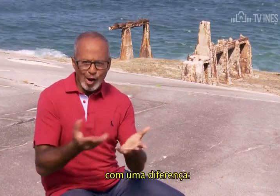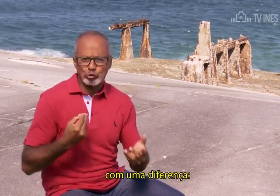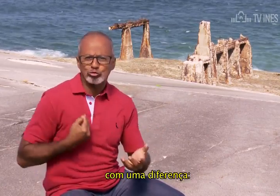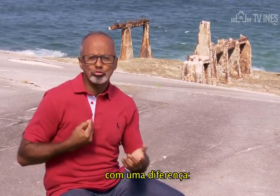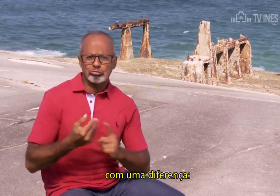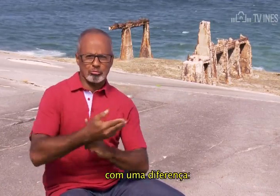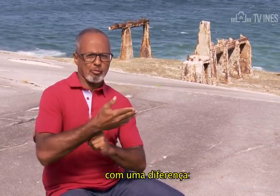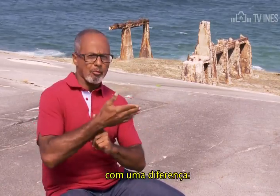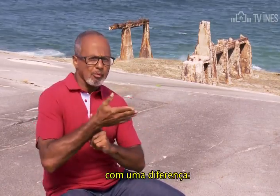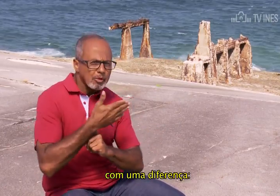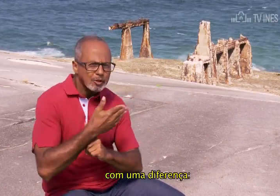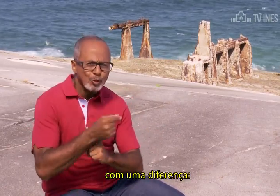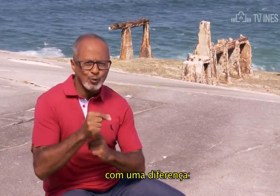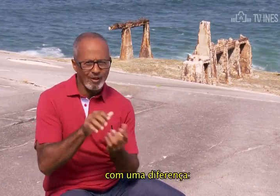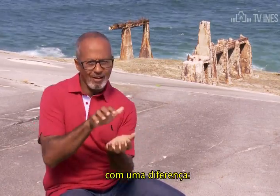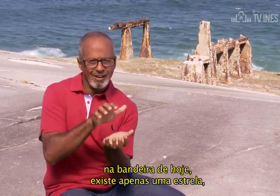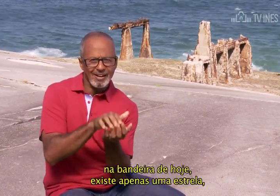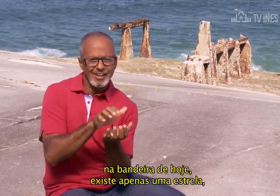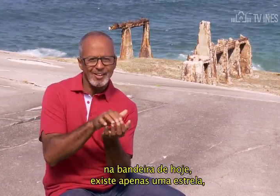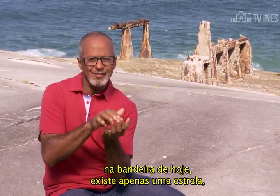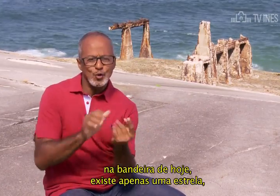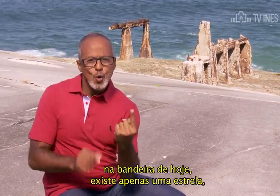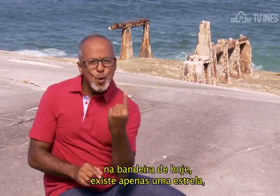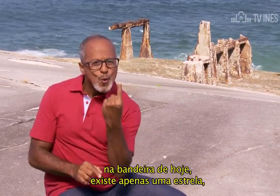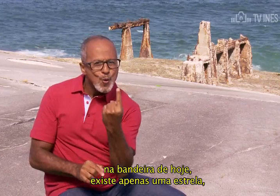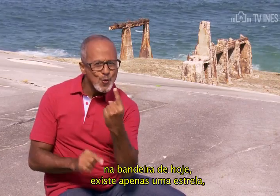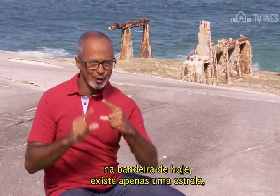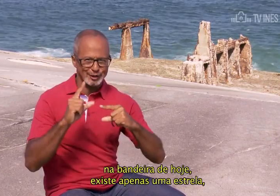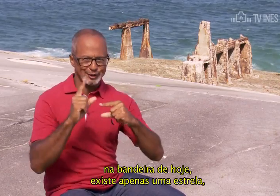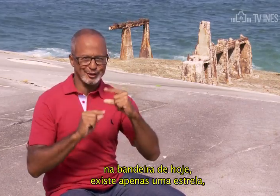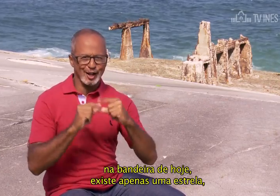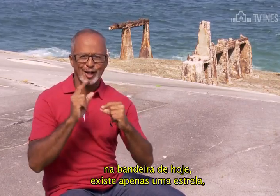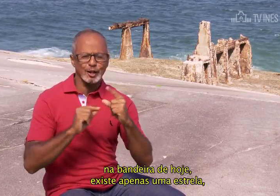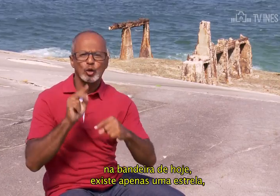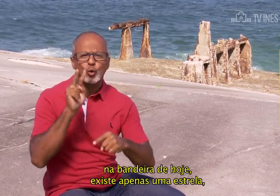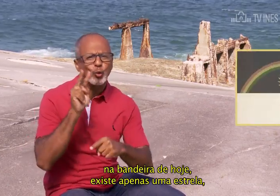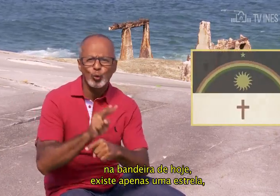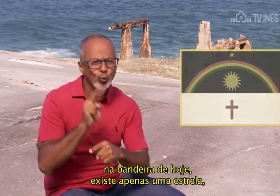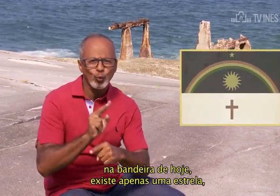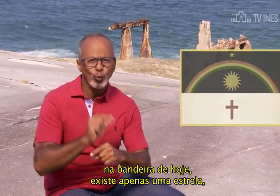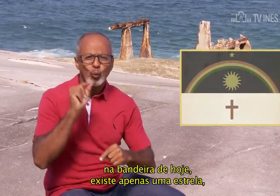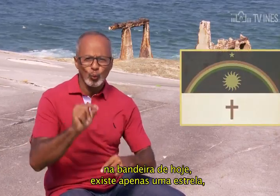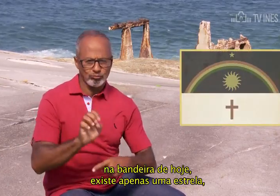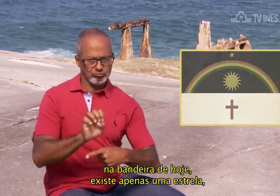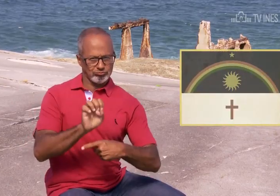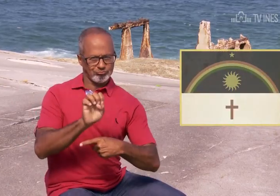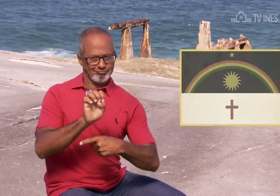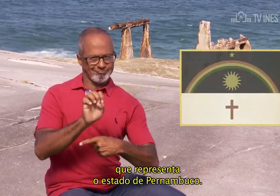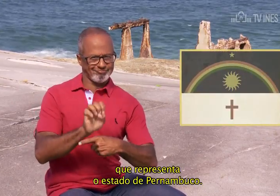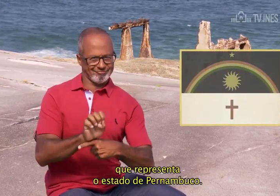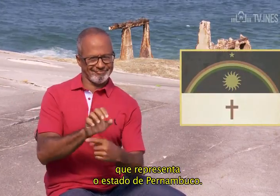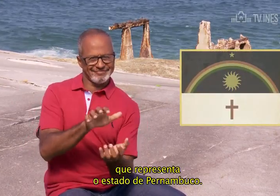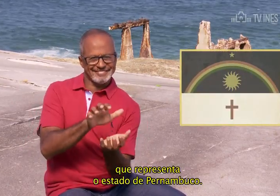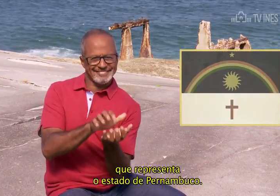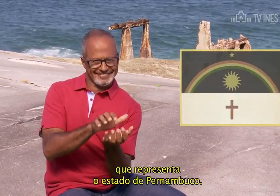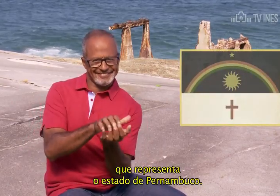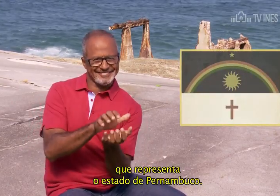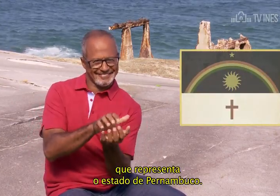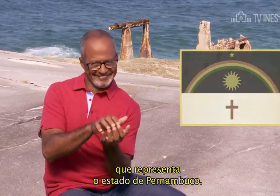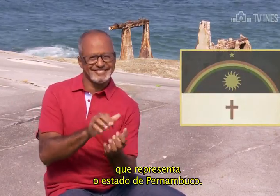Com uma diferença. Na bandeira de hoje, existe apenas uma estrela, que representa o estado